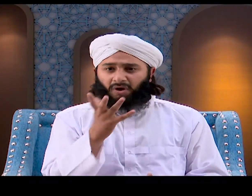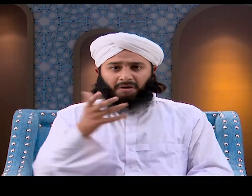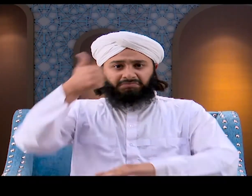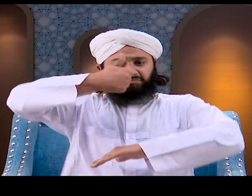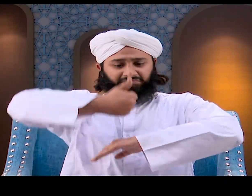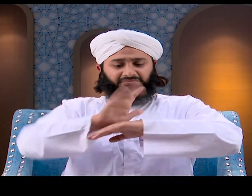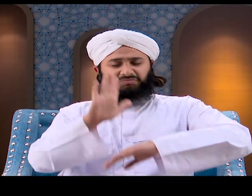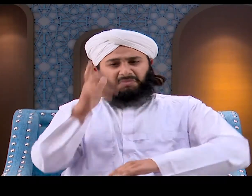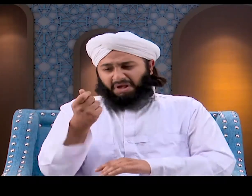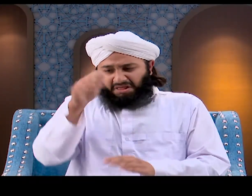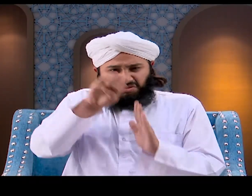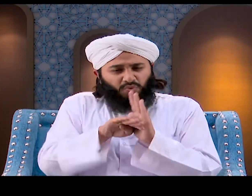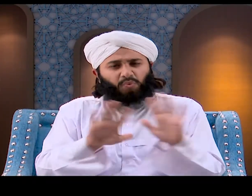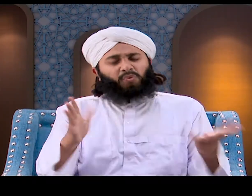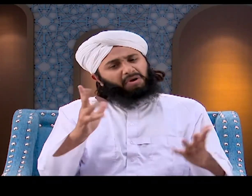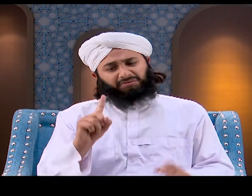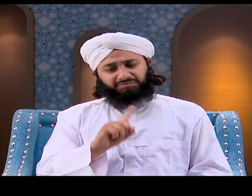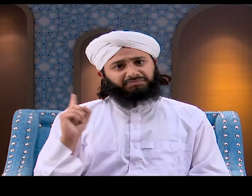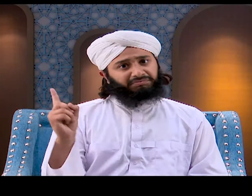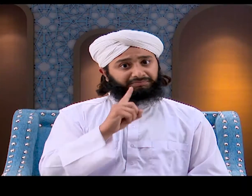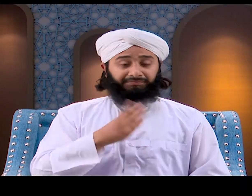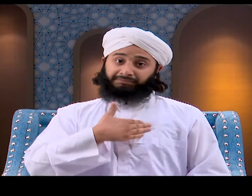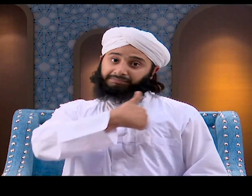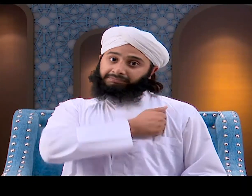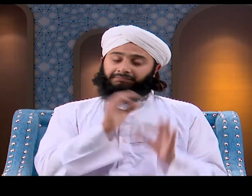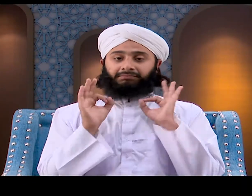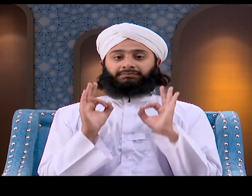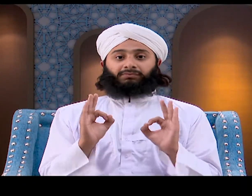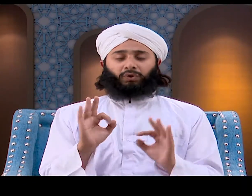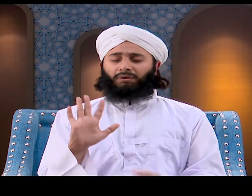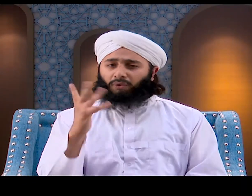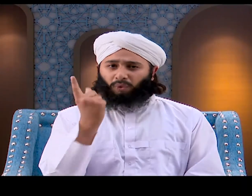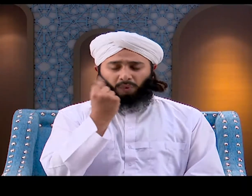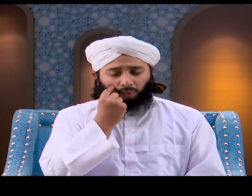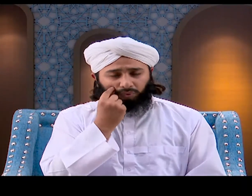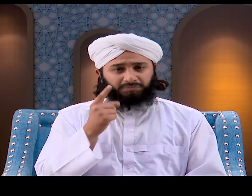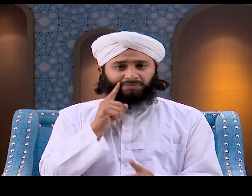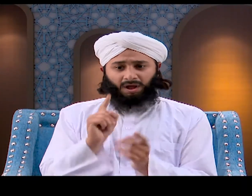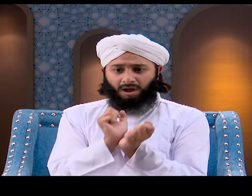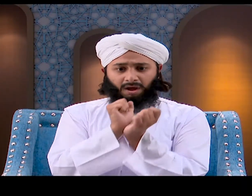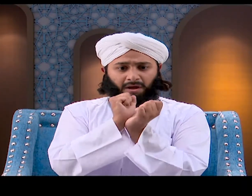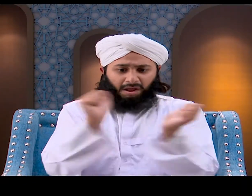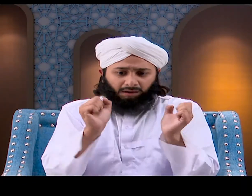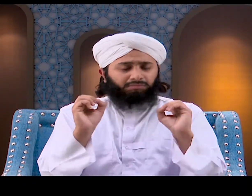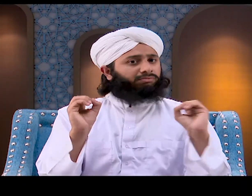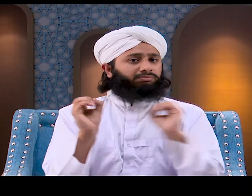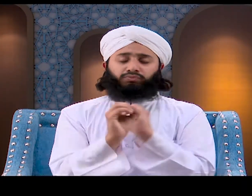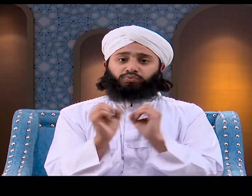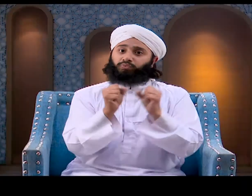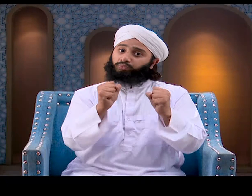روزگار. غرض ہر ایک کو موت آنی ہی آنی ہے. کوئی بھی موت کے شکنجے سے چھٹکارا نہیں پا سکتا.